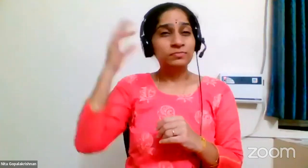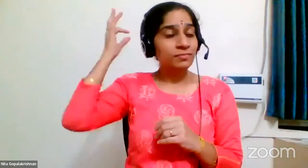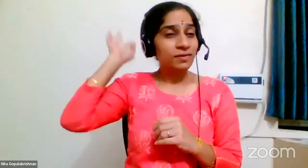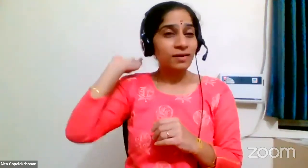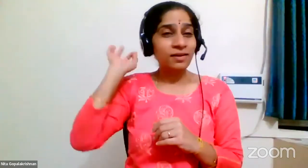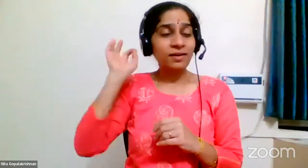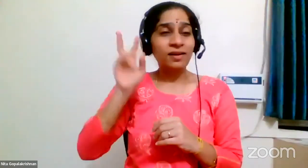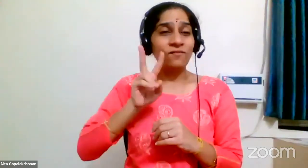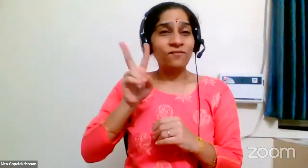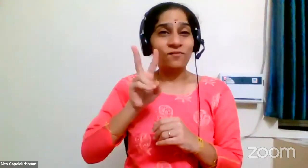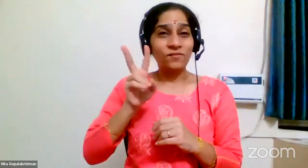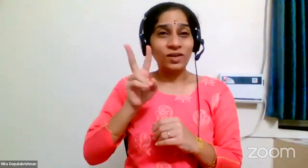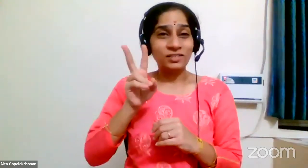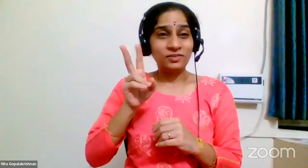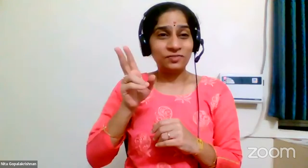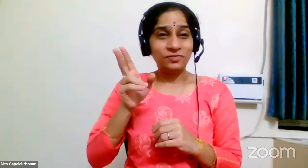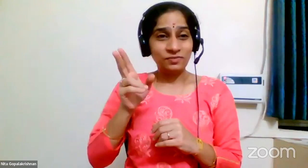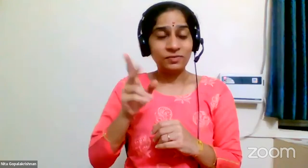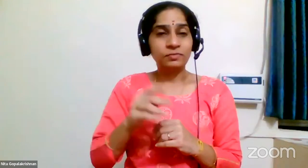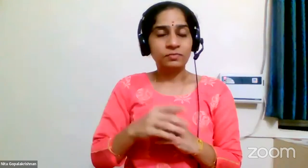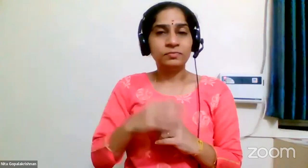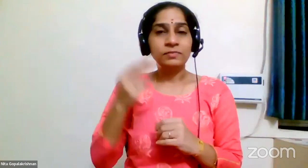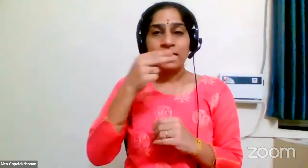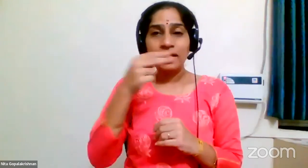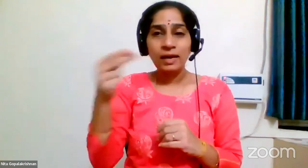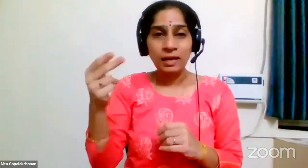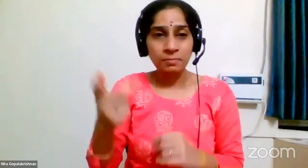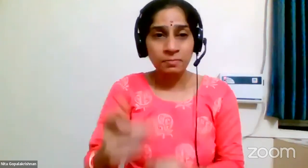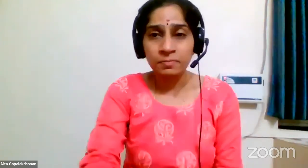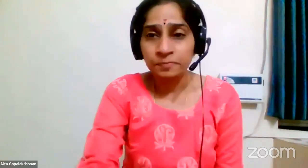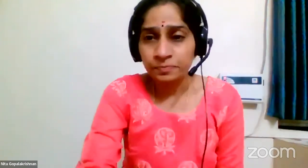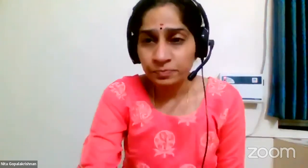जिनका नाम था श्रीधर स्वामी।